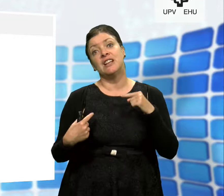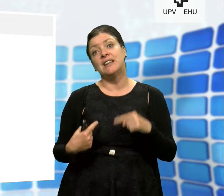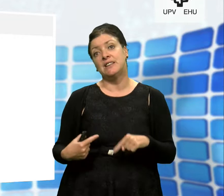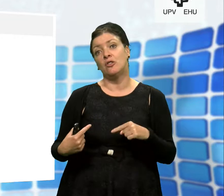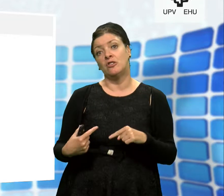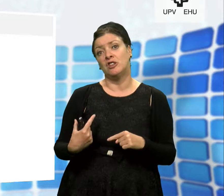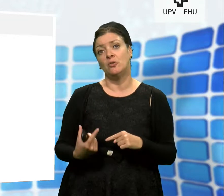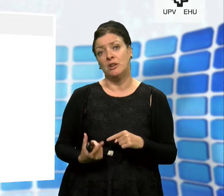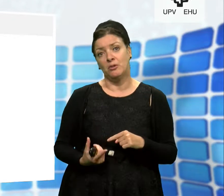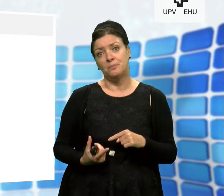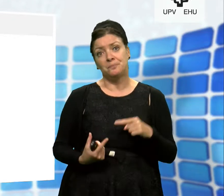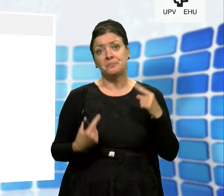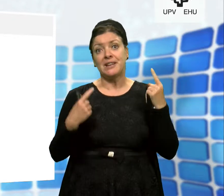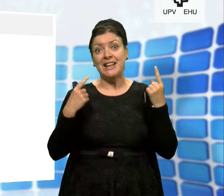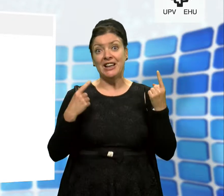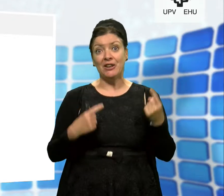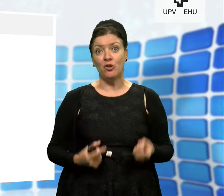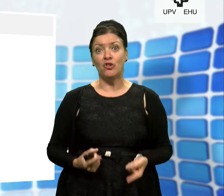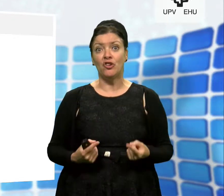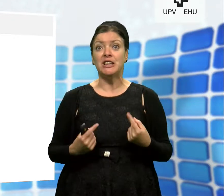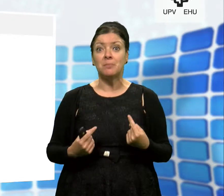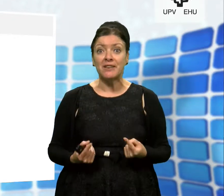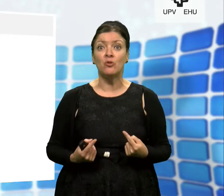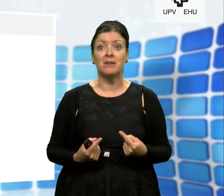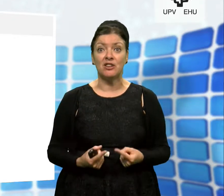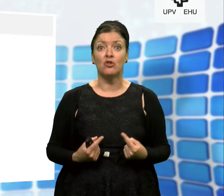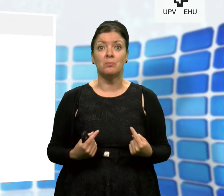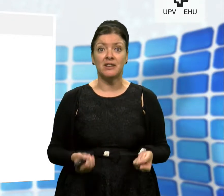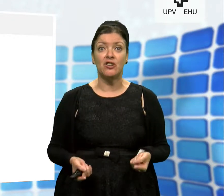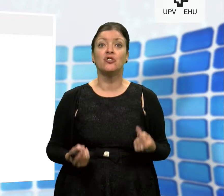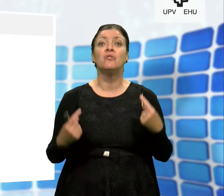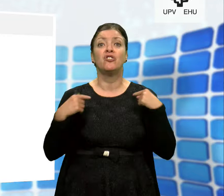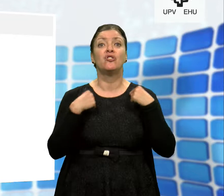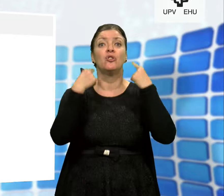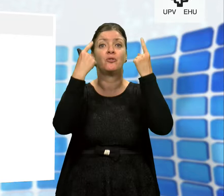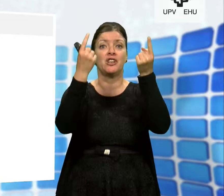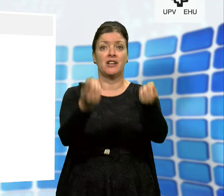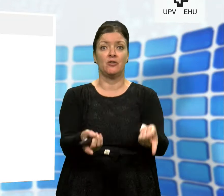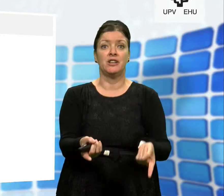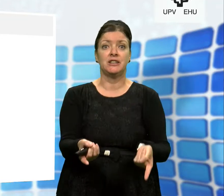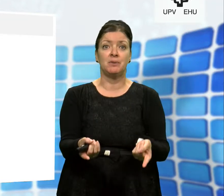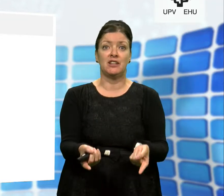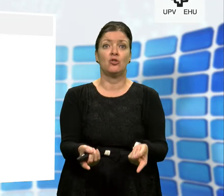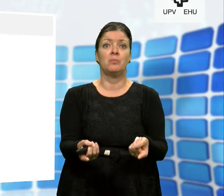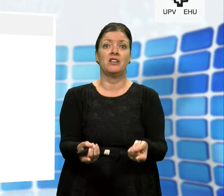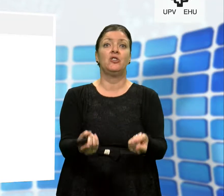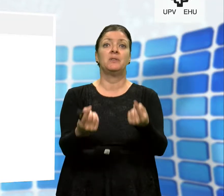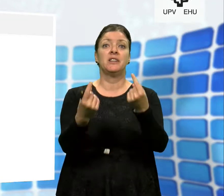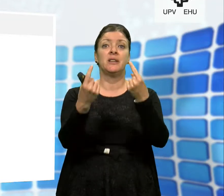ese constitutivo. Todo es parte de un pasado compartido y un futuro proyectado. Ese pasado compartido y presente